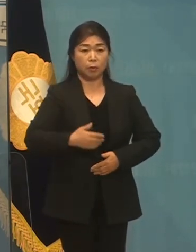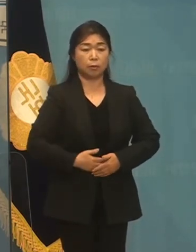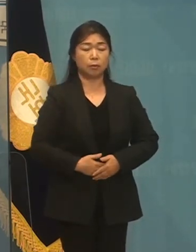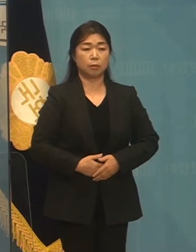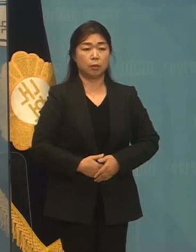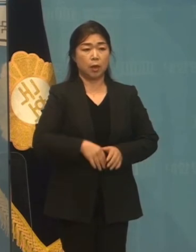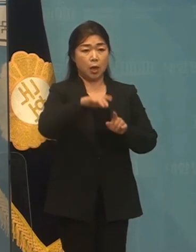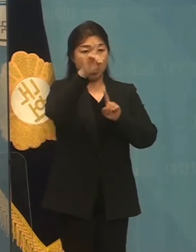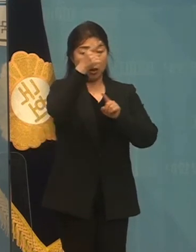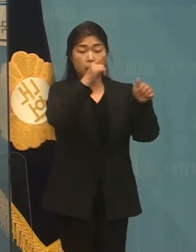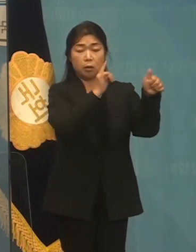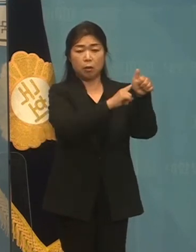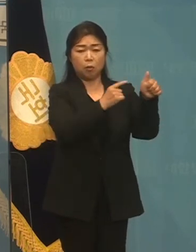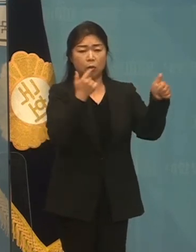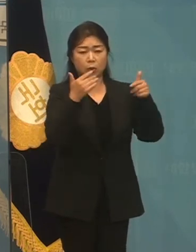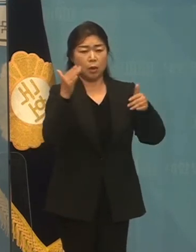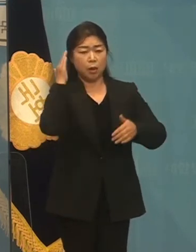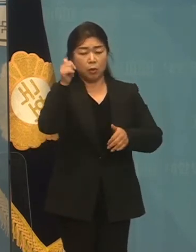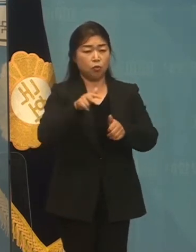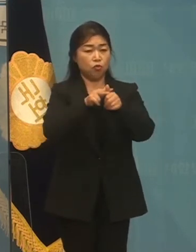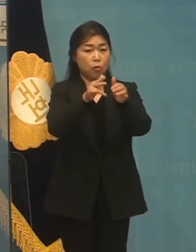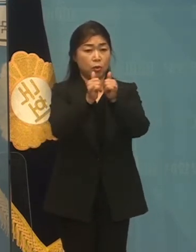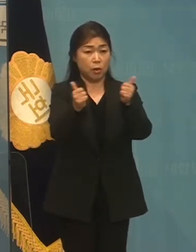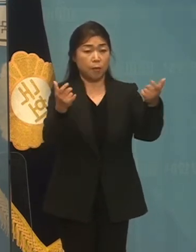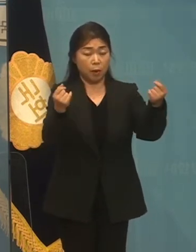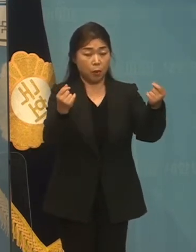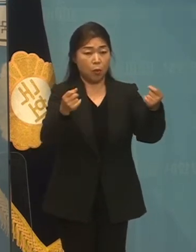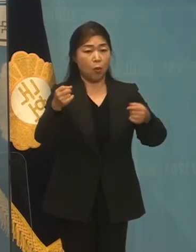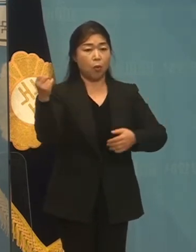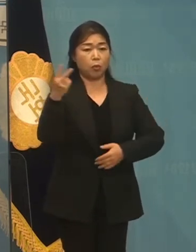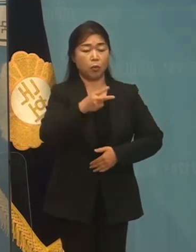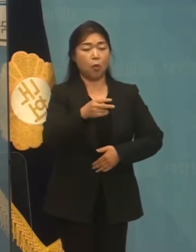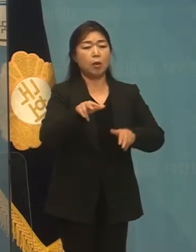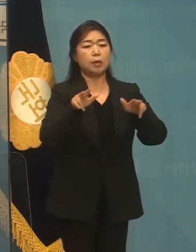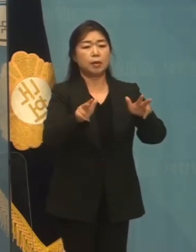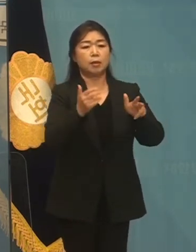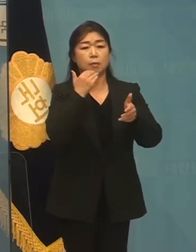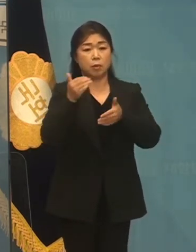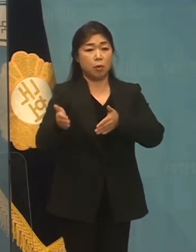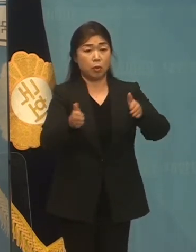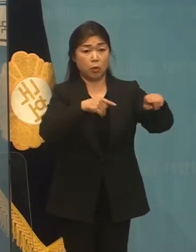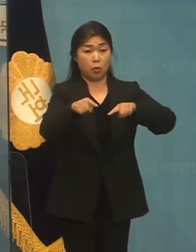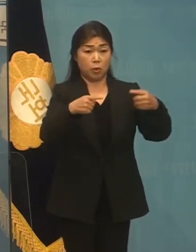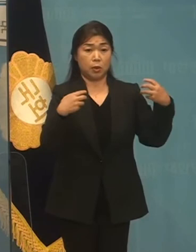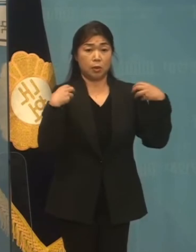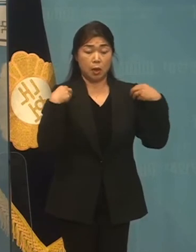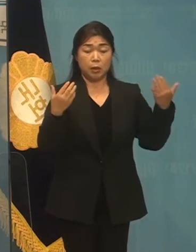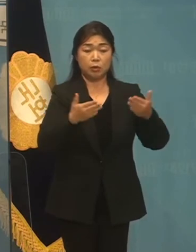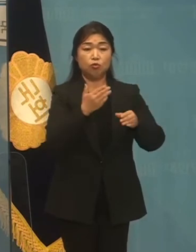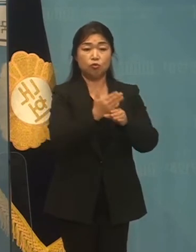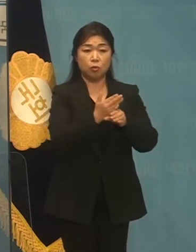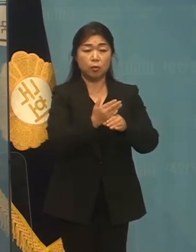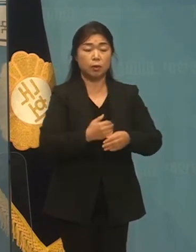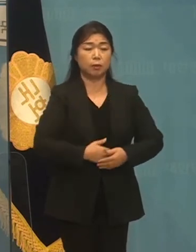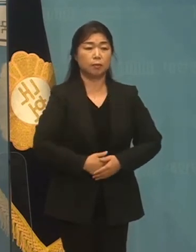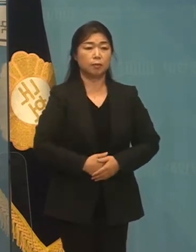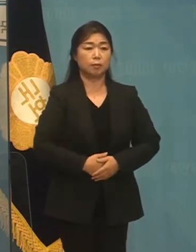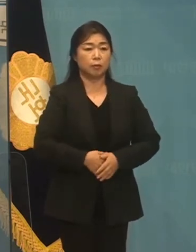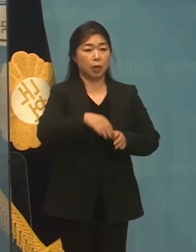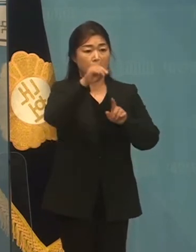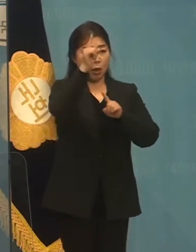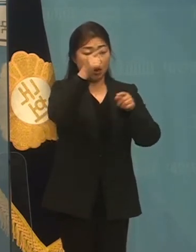이 지사는 당시에 유력한 대선 후보였으며 현직 경기도지사이기도 합니다. 이재명 지사가